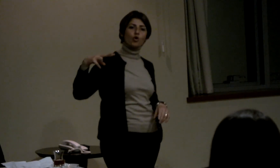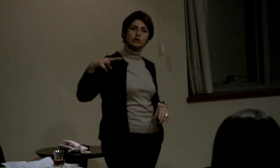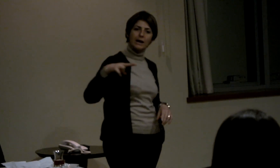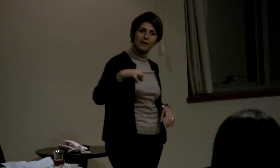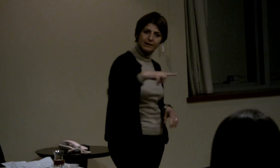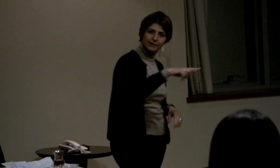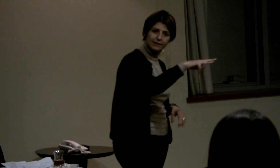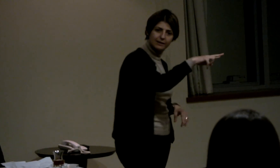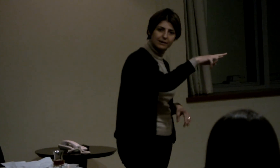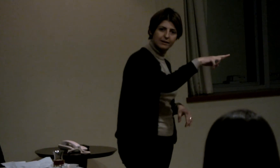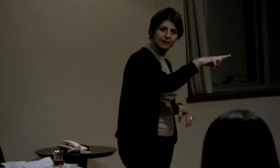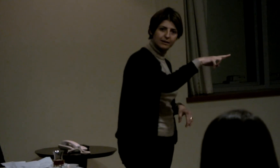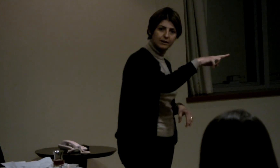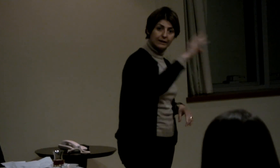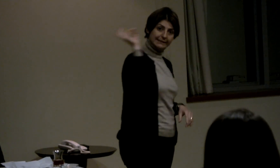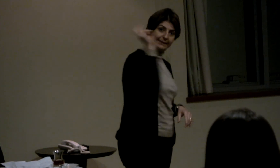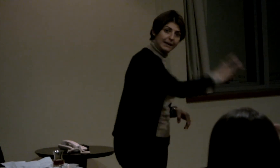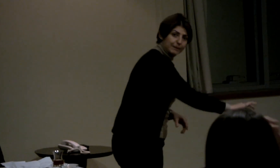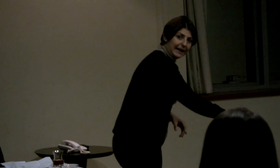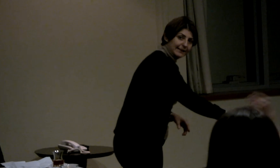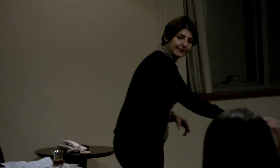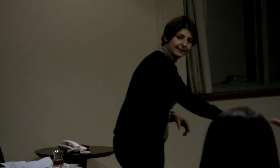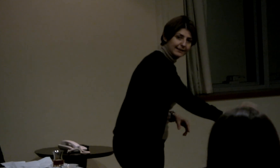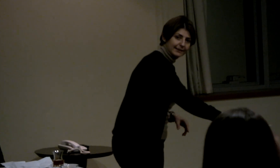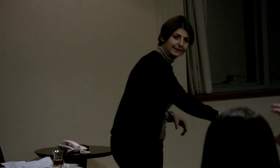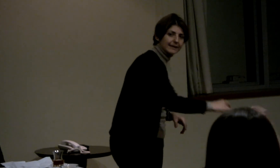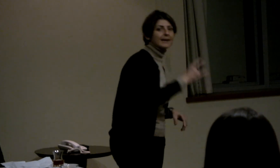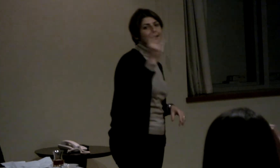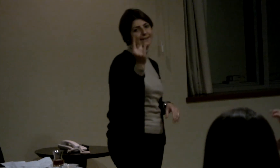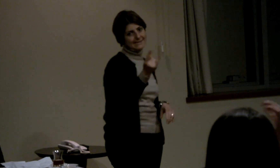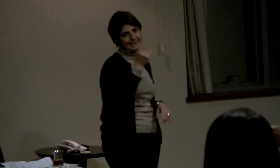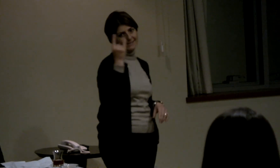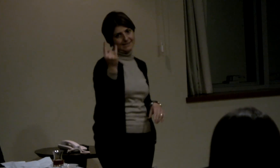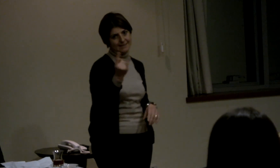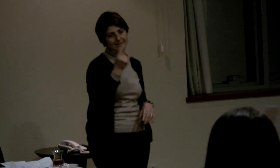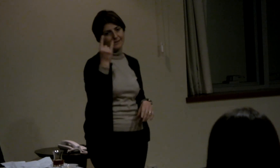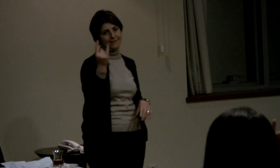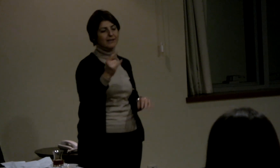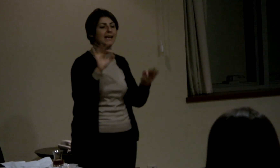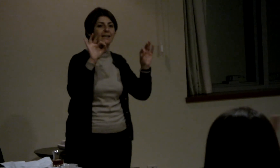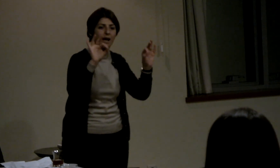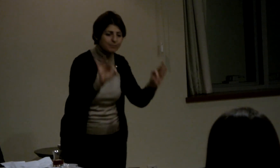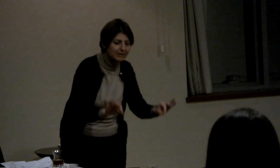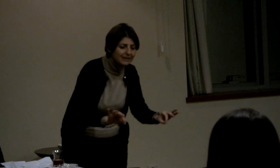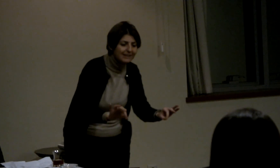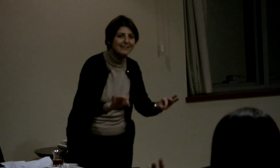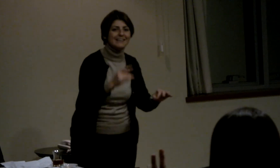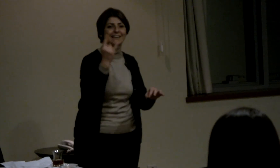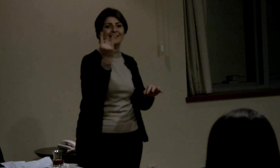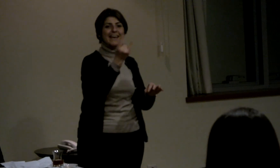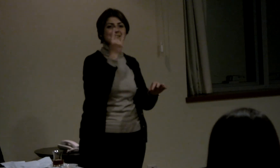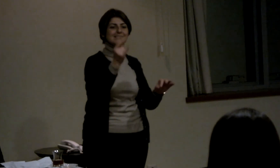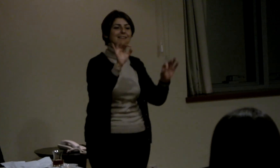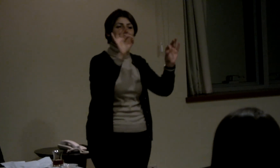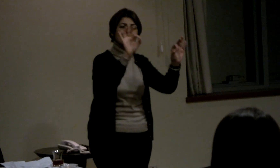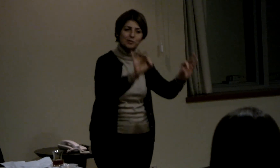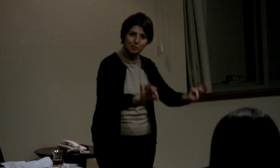yolda direkt mi geldik? Gezdik. Gezdik. Yani ne yaptık? Gezdik,